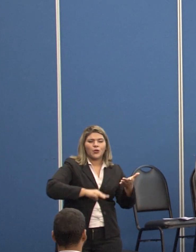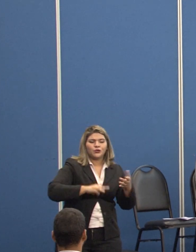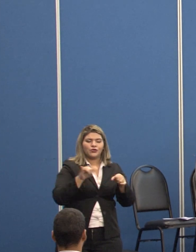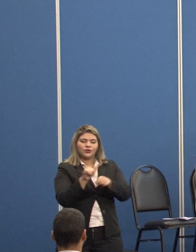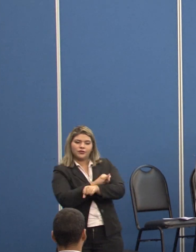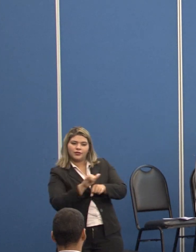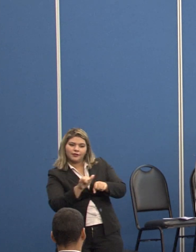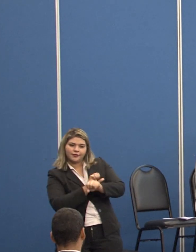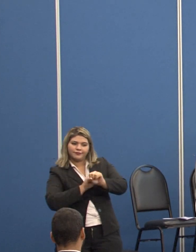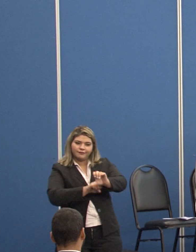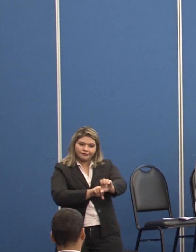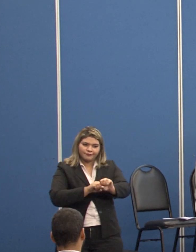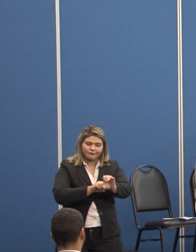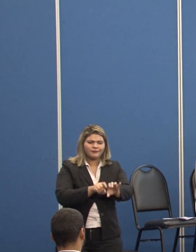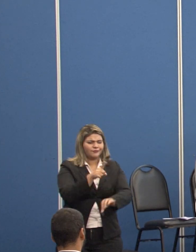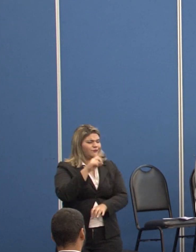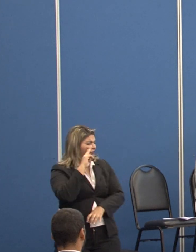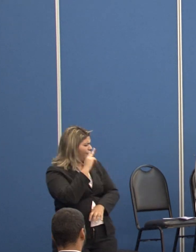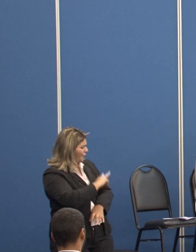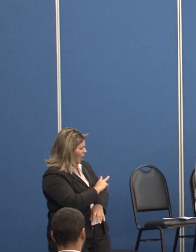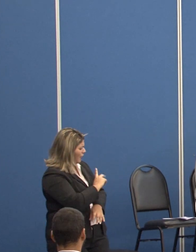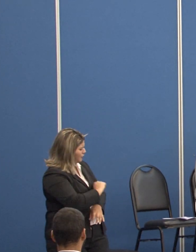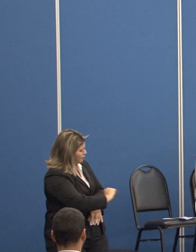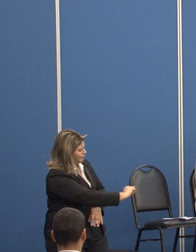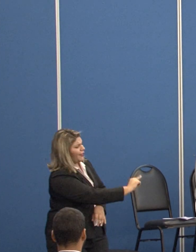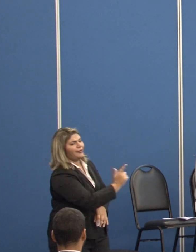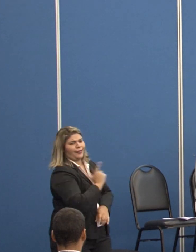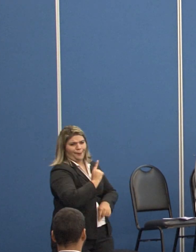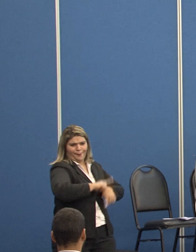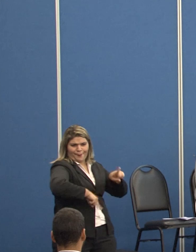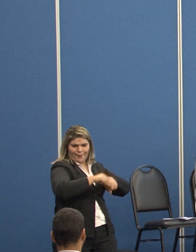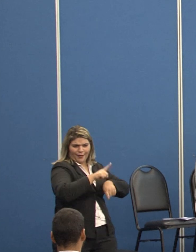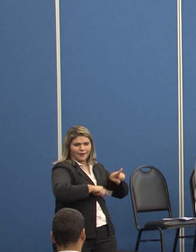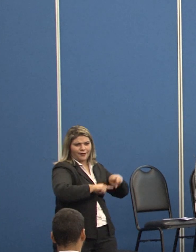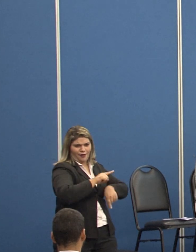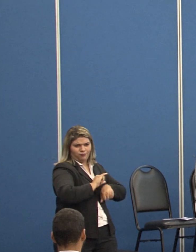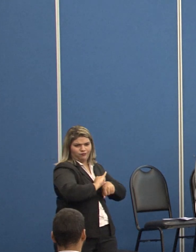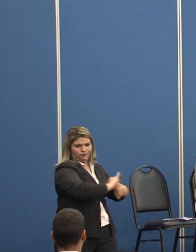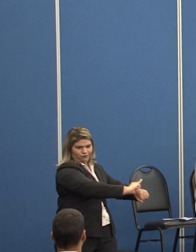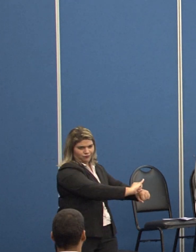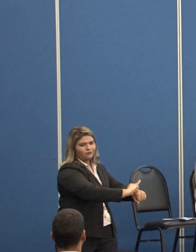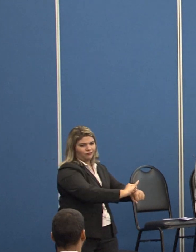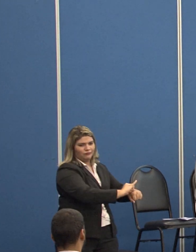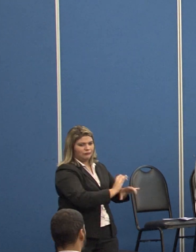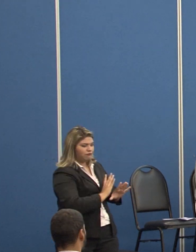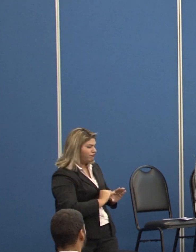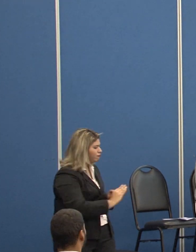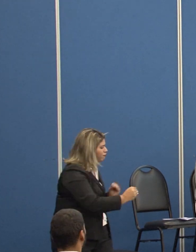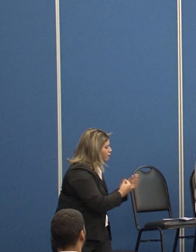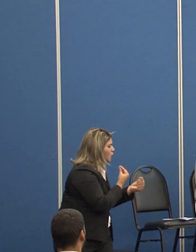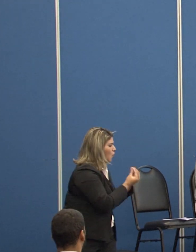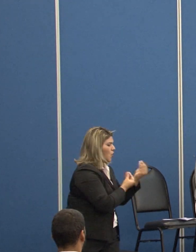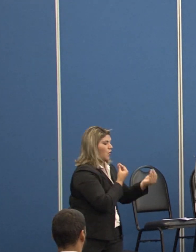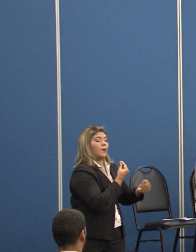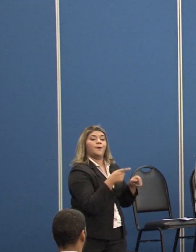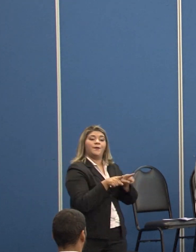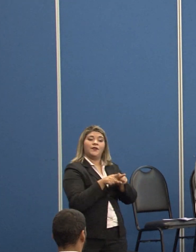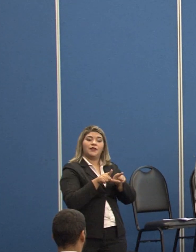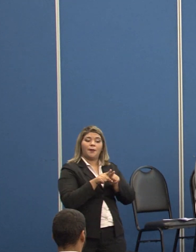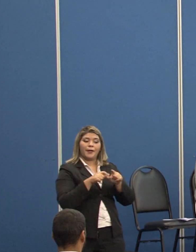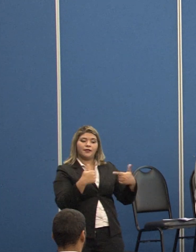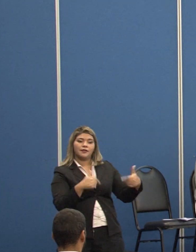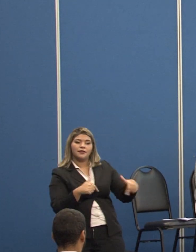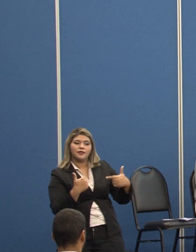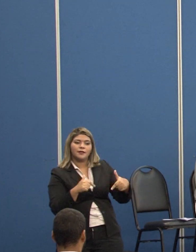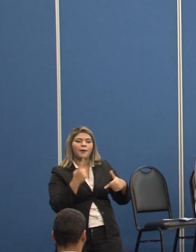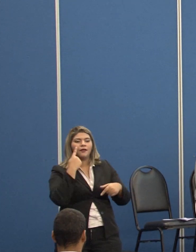estratégias de ensino. Vocês já puderam ver aqui, a gente tem um material disponível, né, para a gente manusear e trabalhar com estratégias